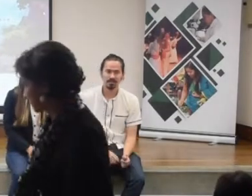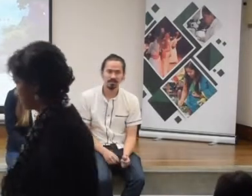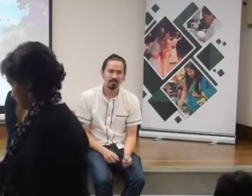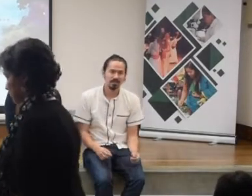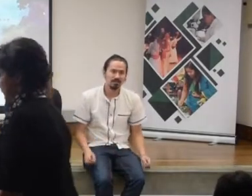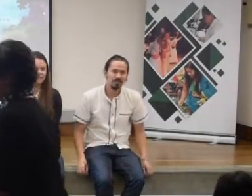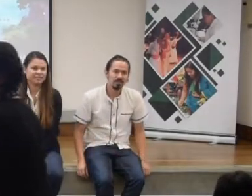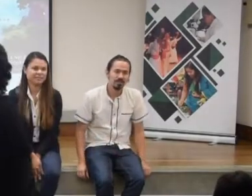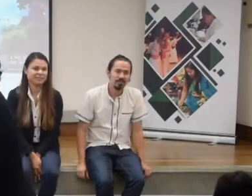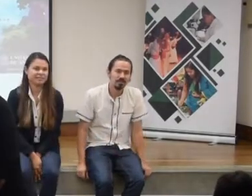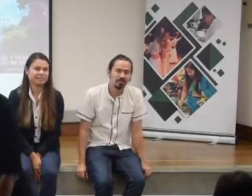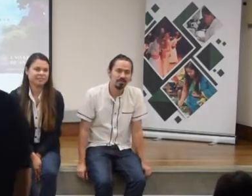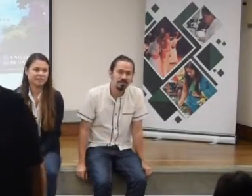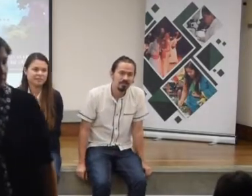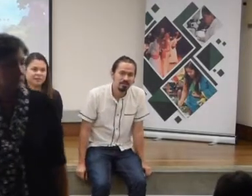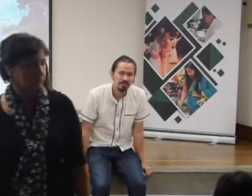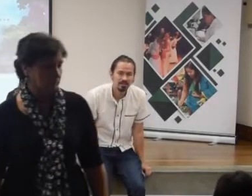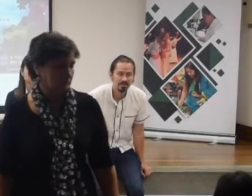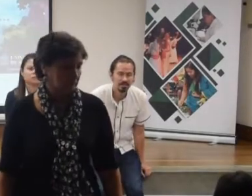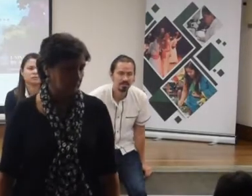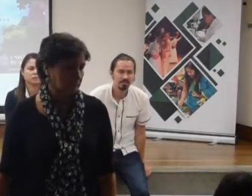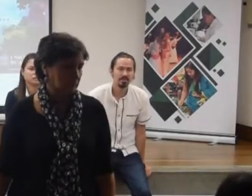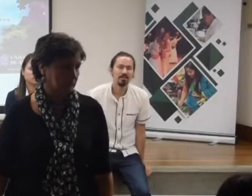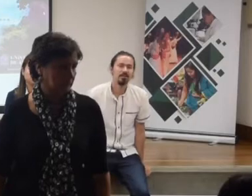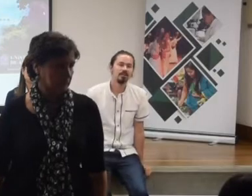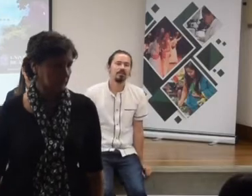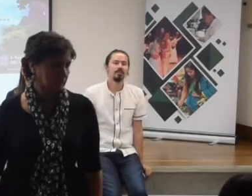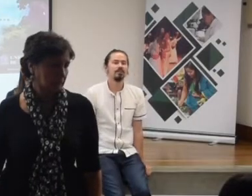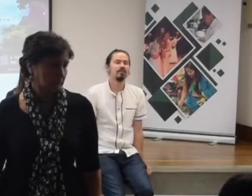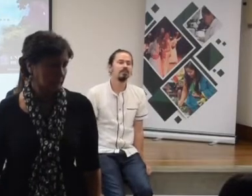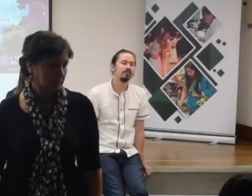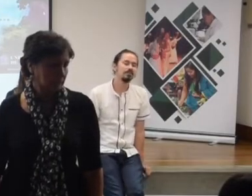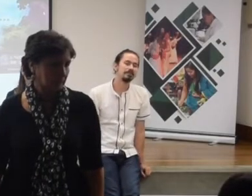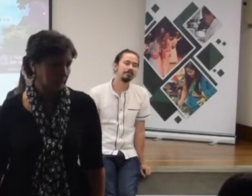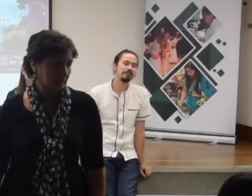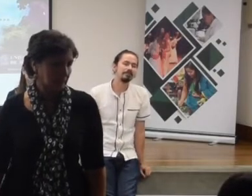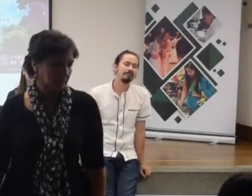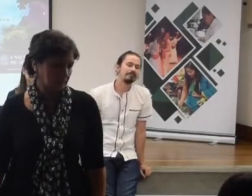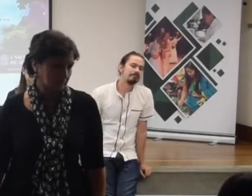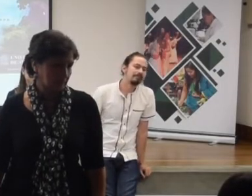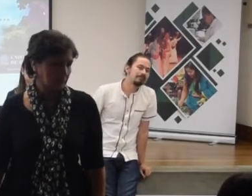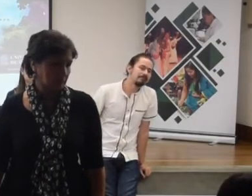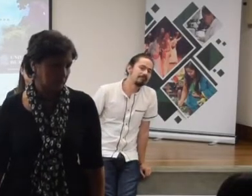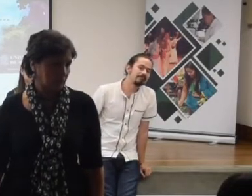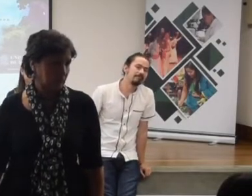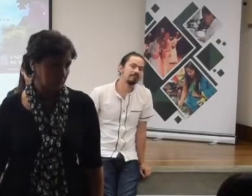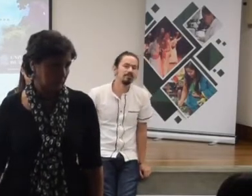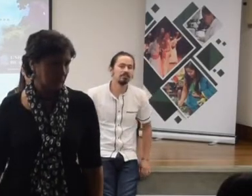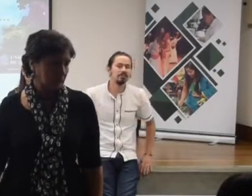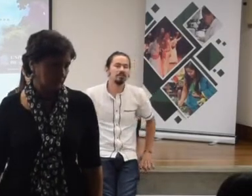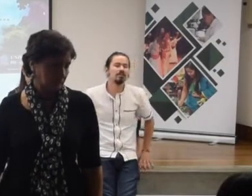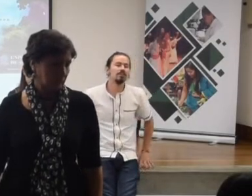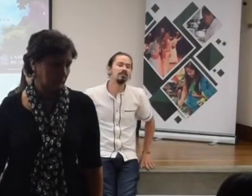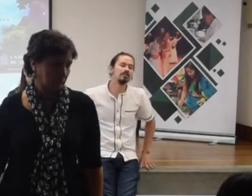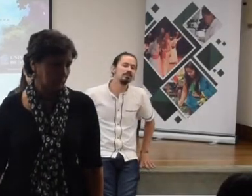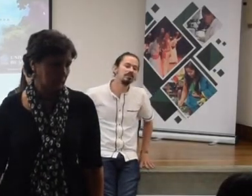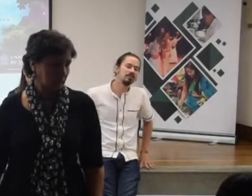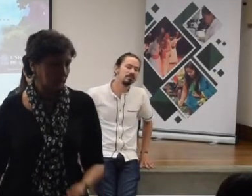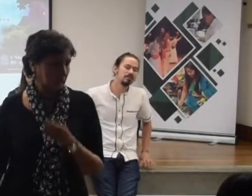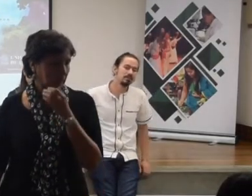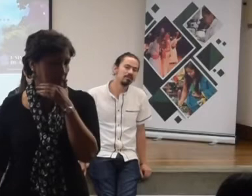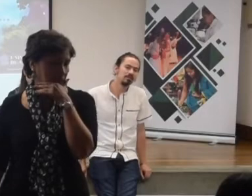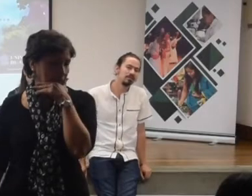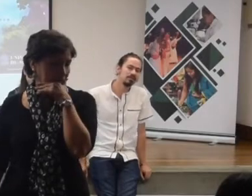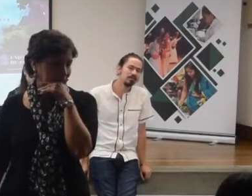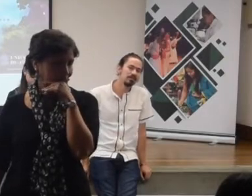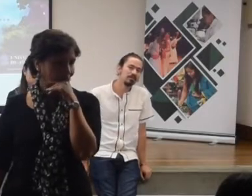Yo creo que ahí podemos como alternar, ¿cierto? Yo creo que igual como parte de las sesiones se derivarán algunos ejercicios de escritura. Lo que pienso es que alguien